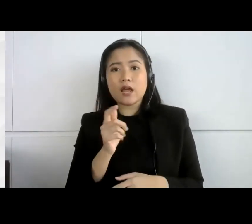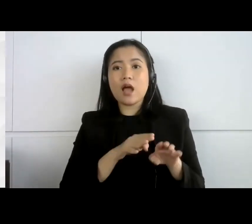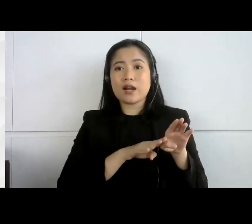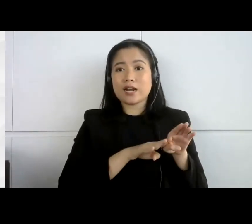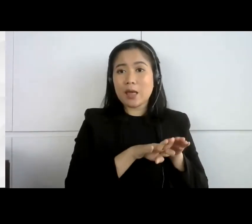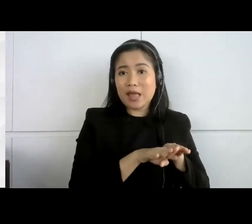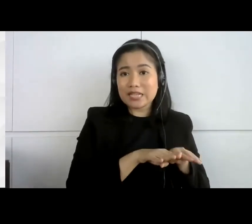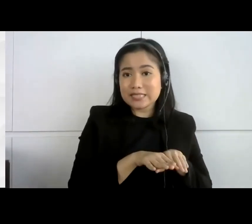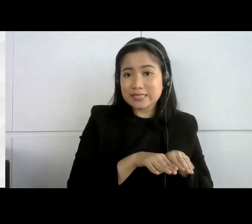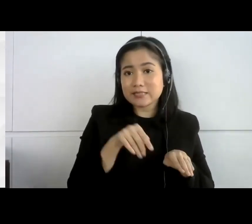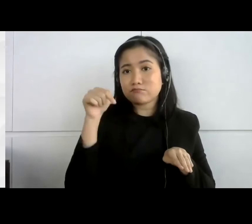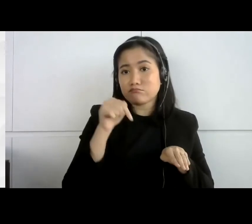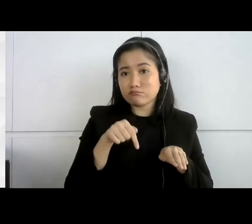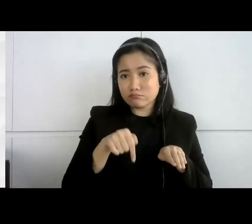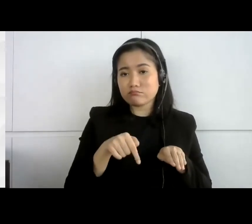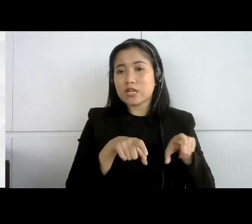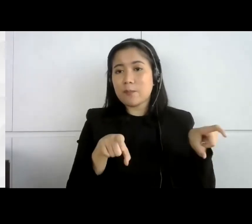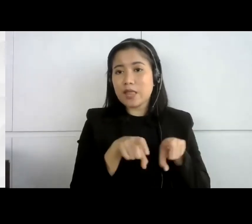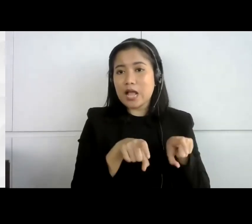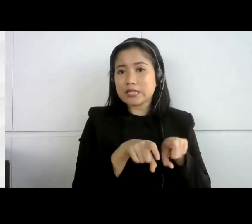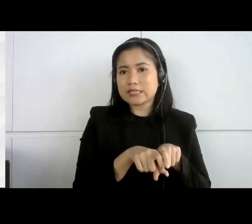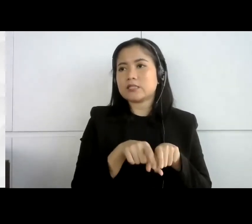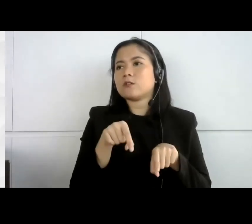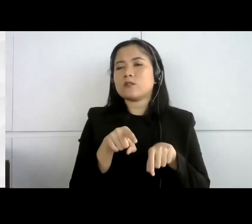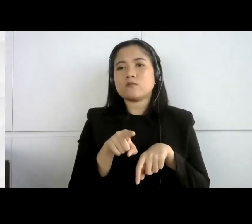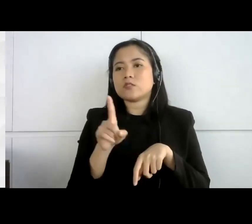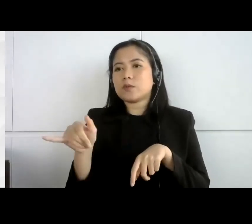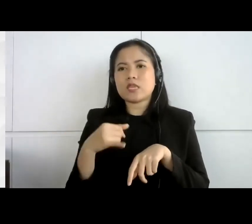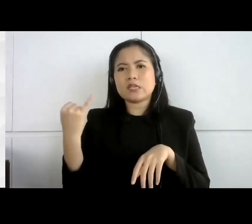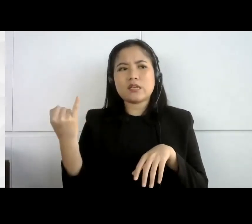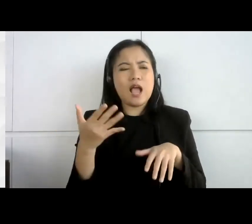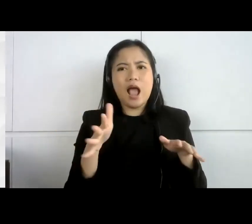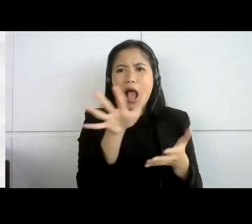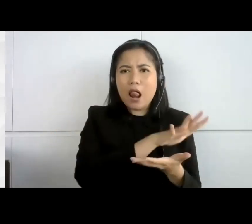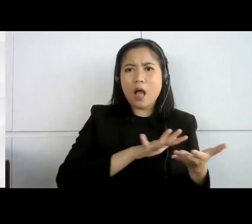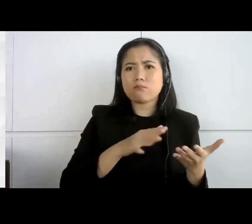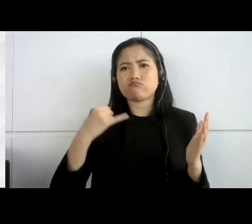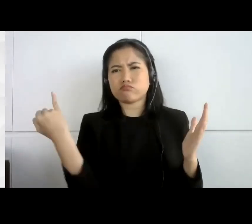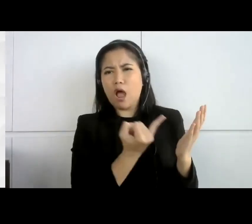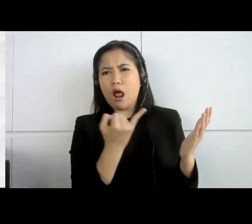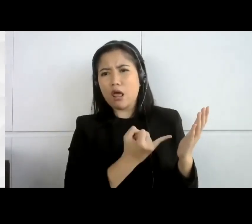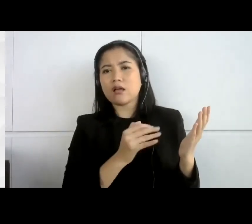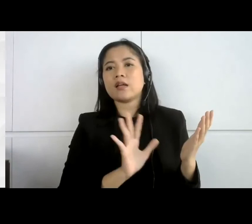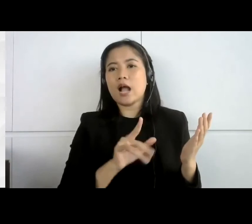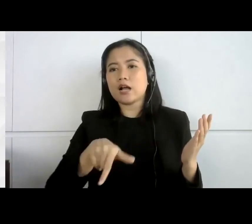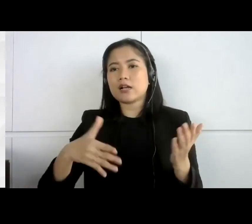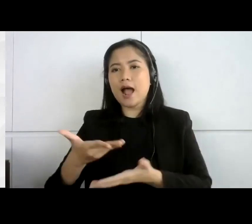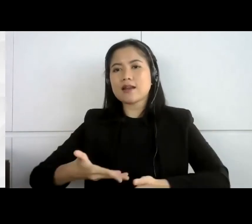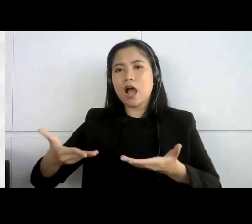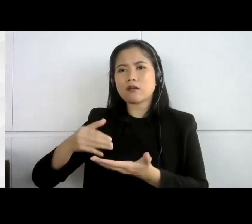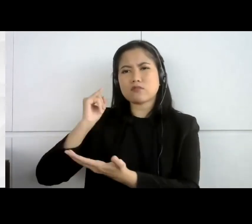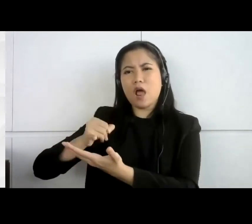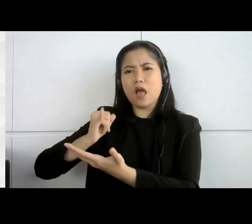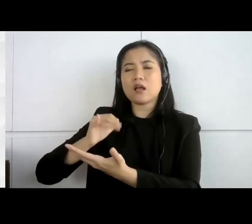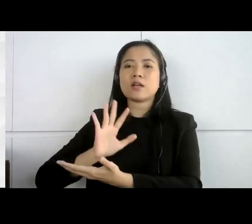dengan kondisi yang sedang kita hadapi. Kita tidak bisa menyalahkan alam, tidak bisa menyalahkan keadaan, tapi mari